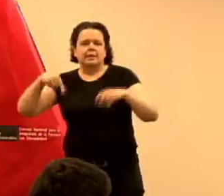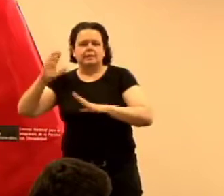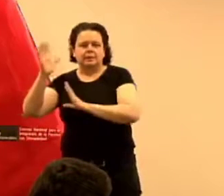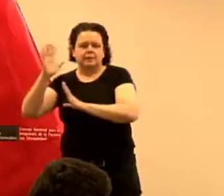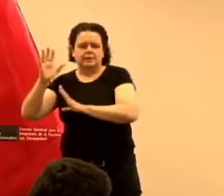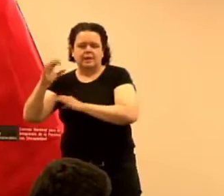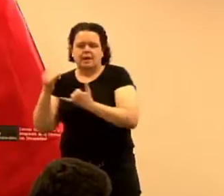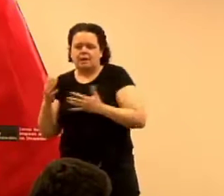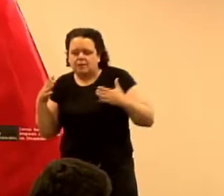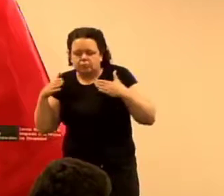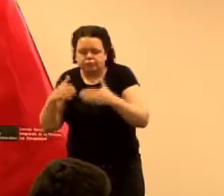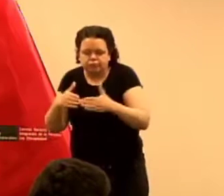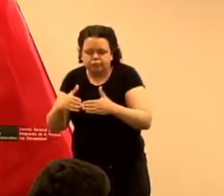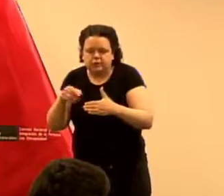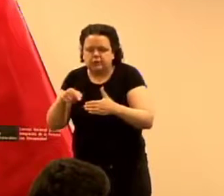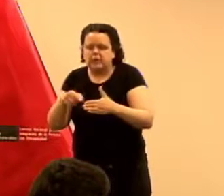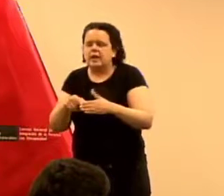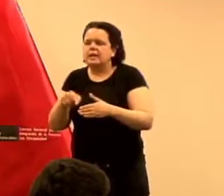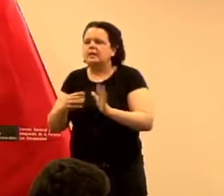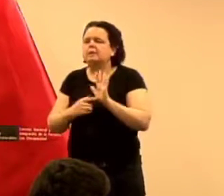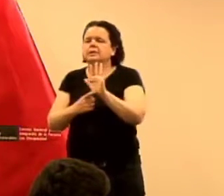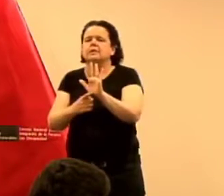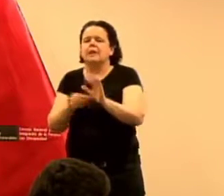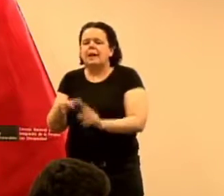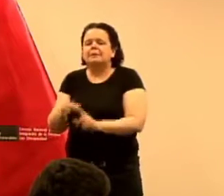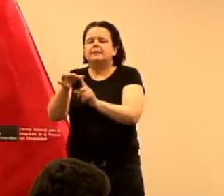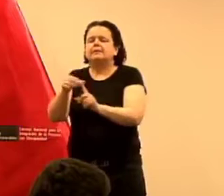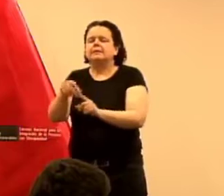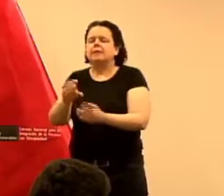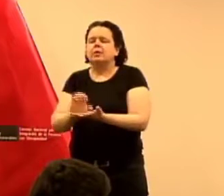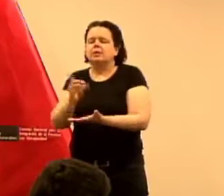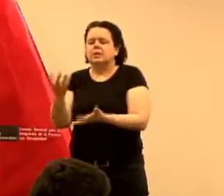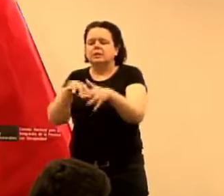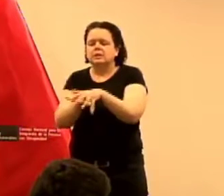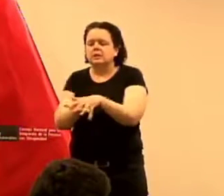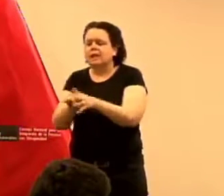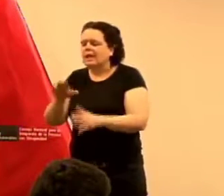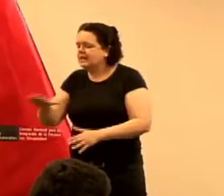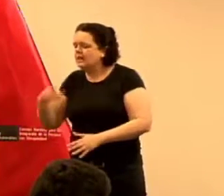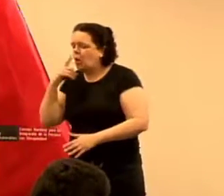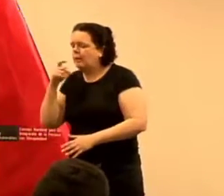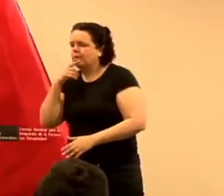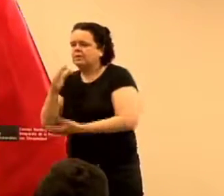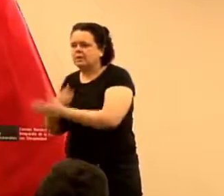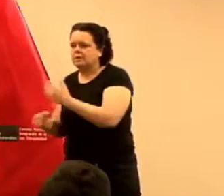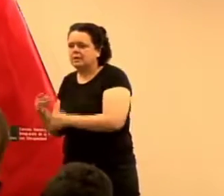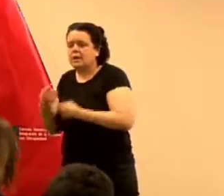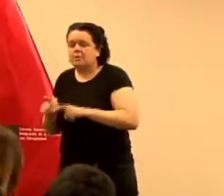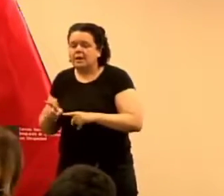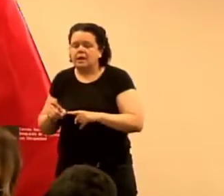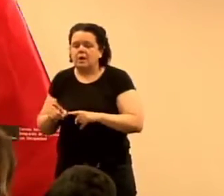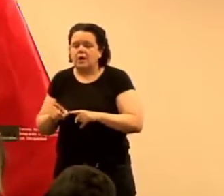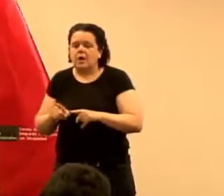seminario nos vamos a enfocar en esta sesión y en esta presentación específicamente la educación inclusiva de niños y niñas con discapacidad. Pero de por sí